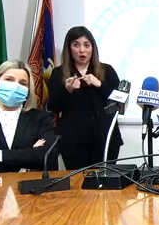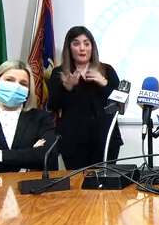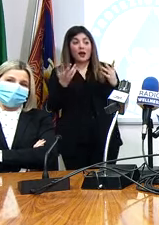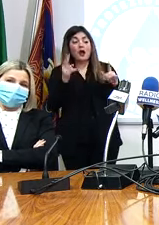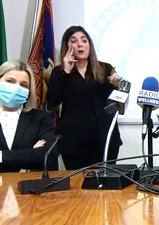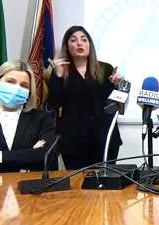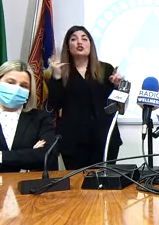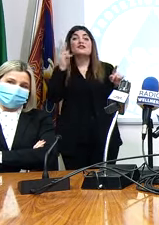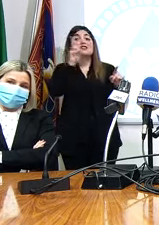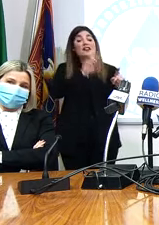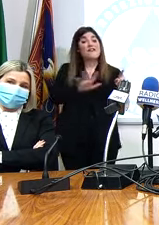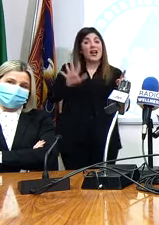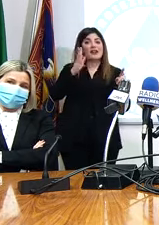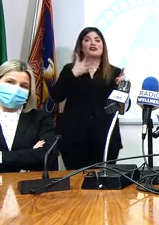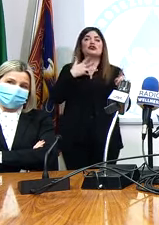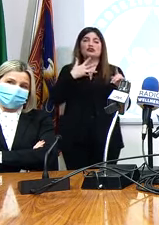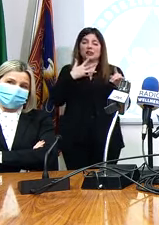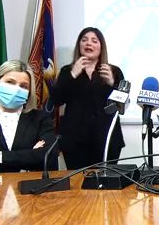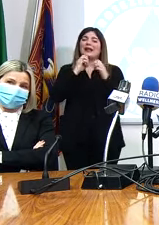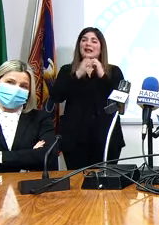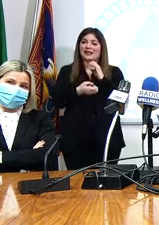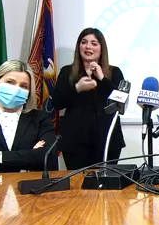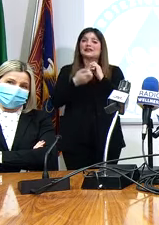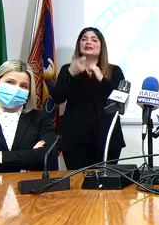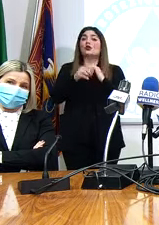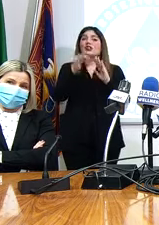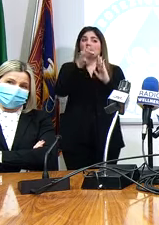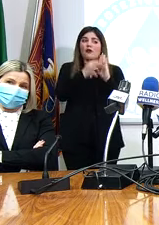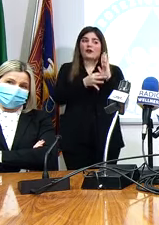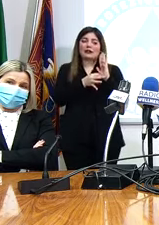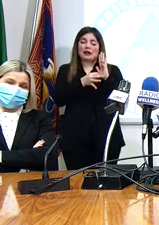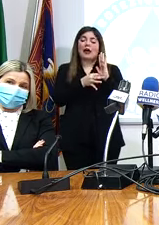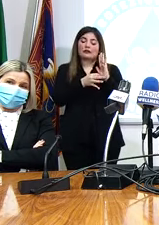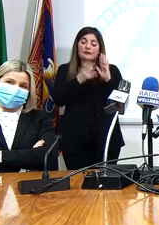con numeri che per quanto ancora incompleti, magari oggi sui